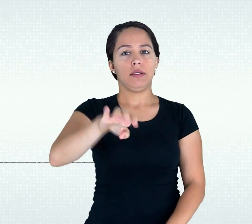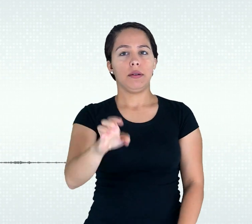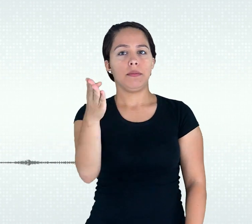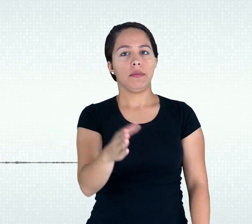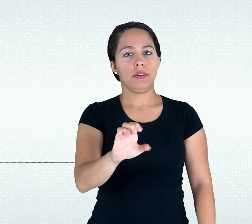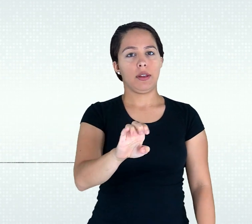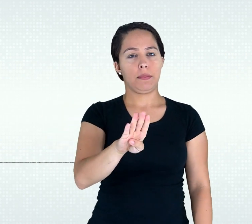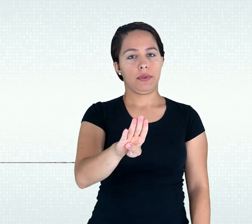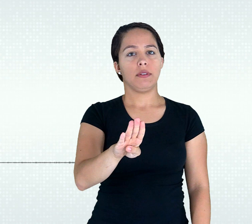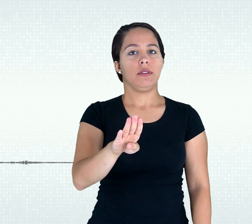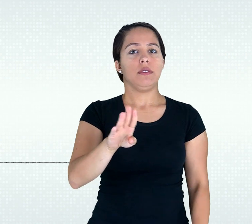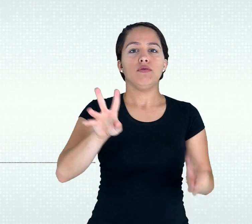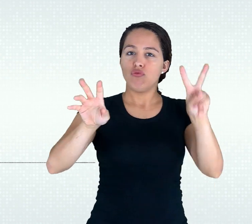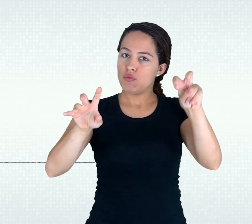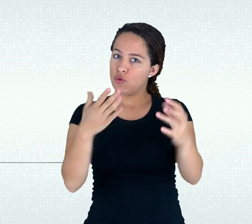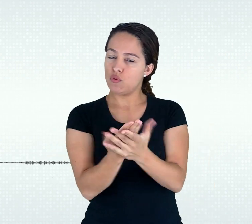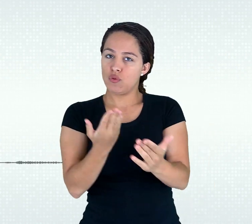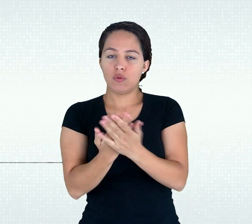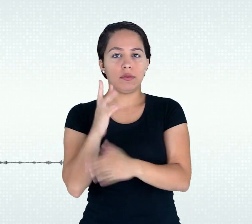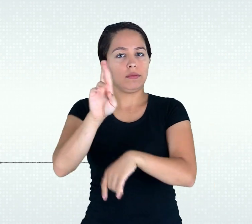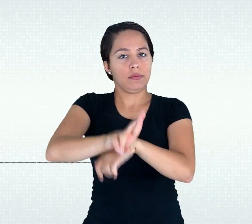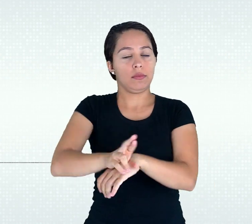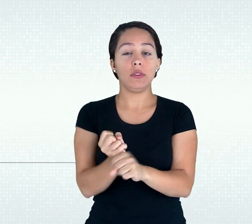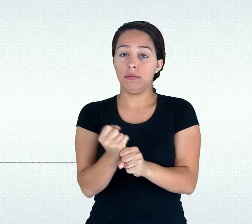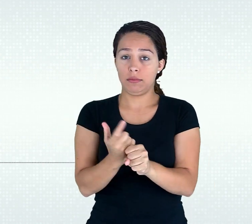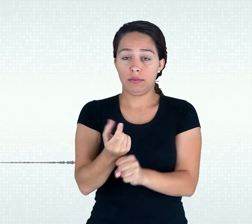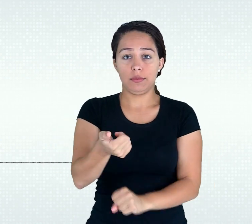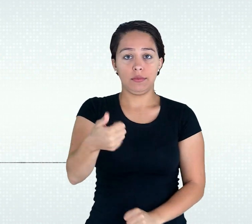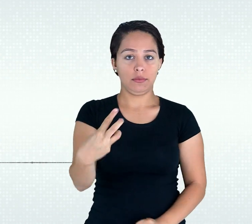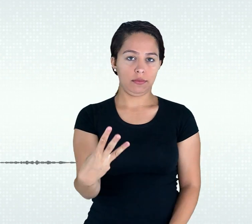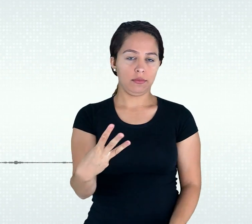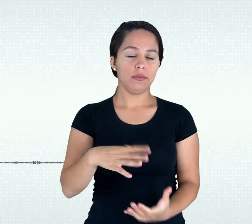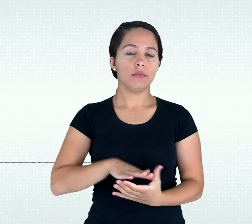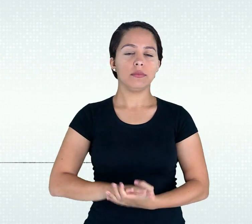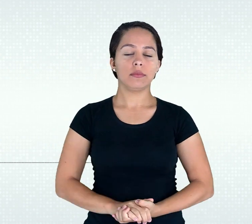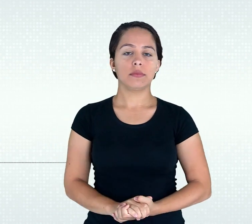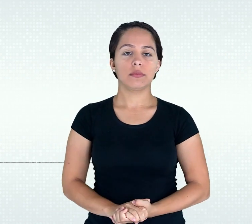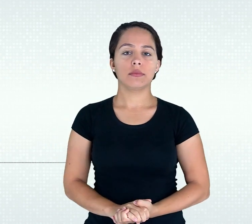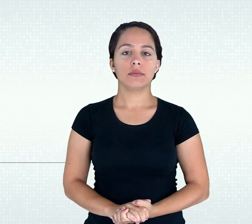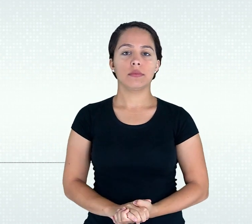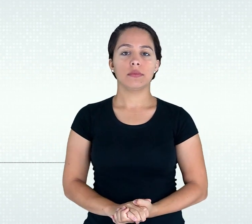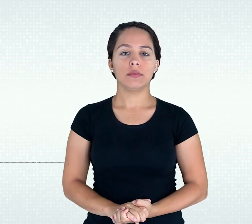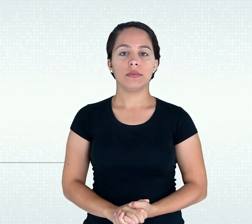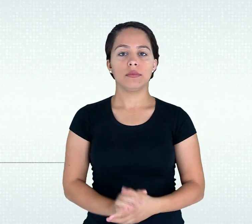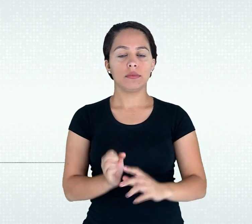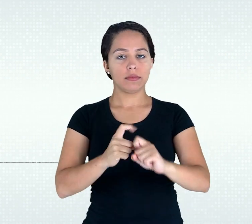barras hebe sobre estudos de recuperação de 2013